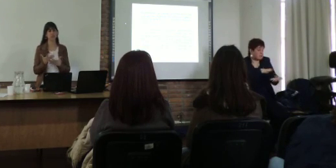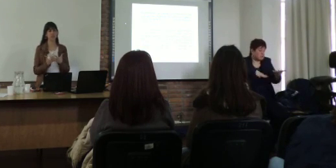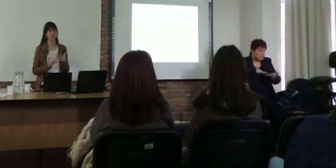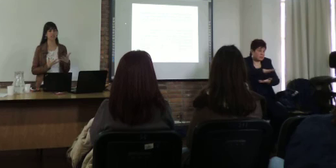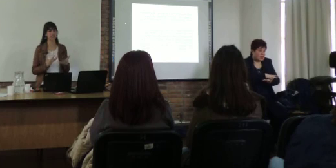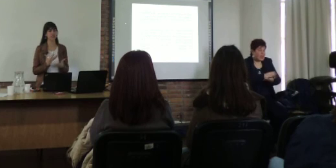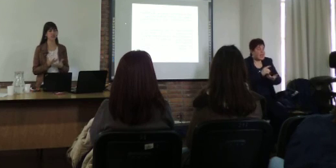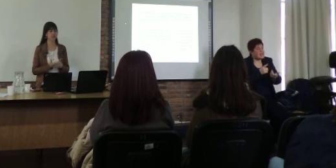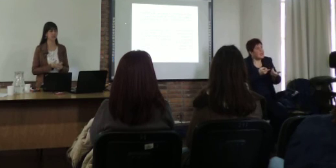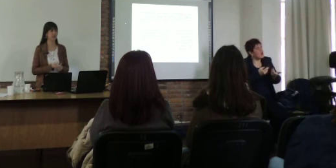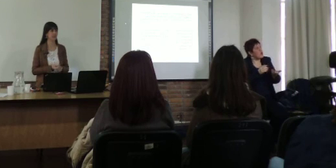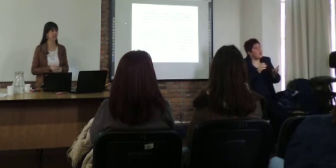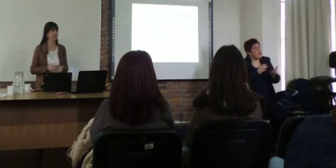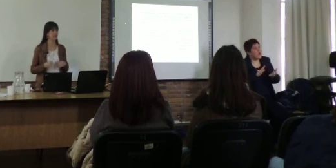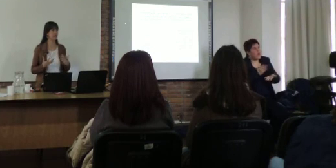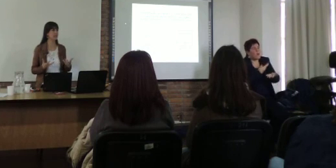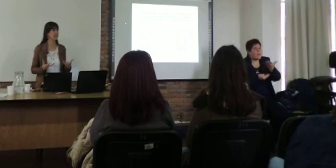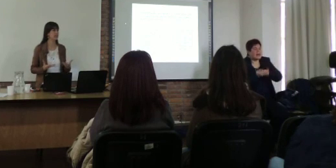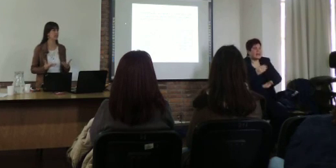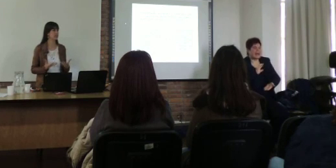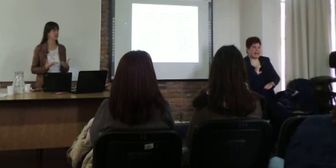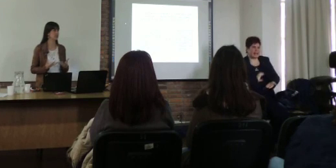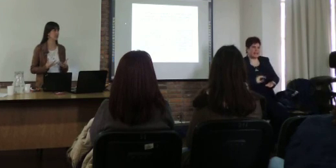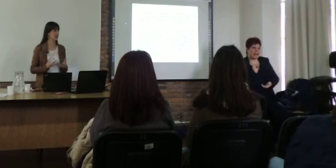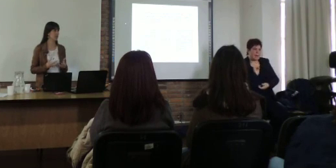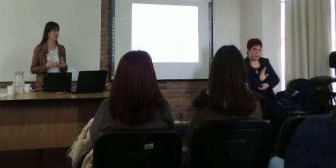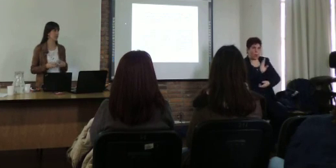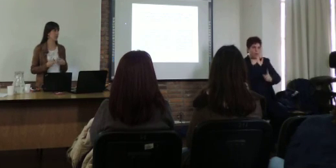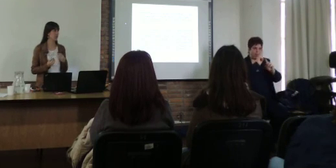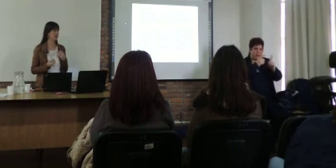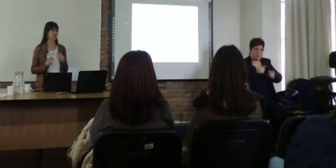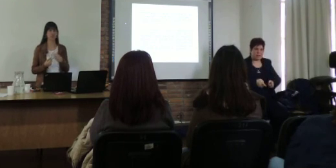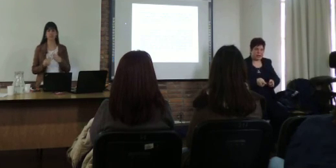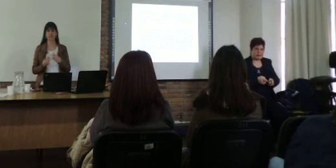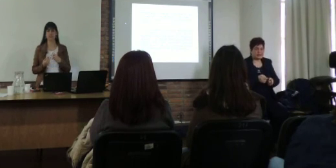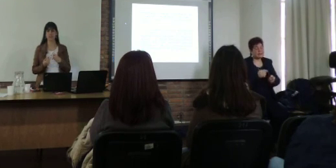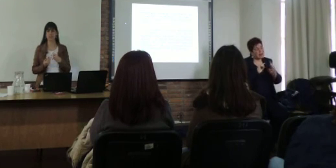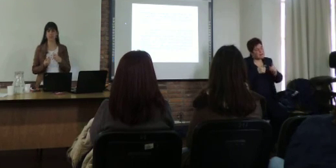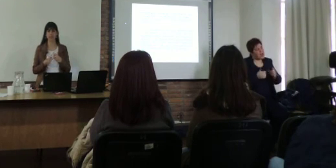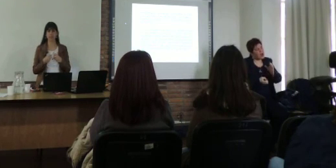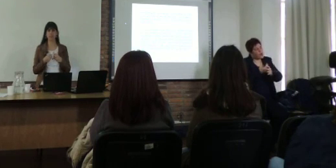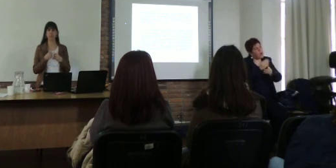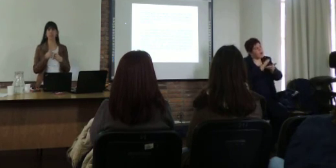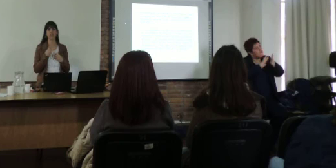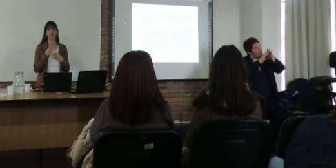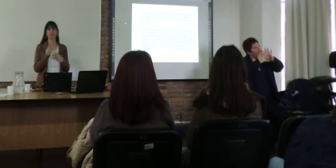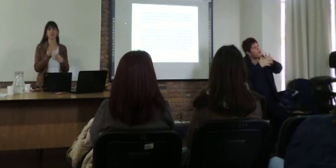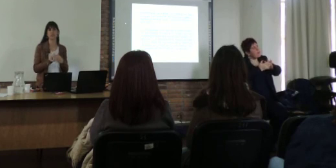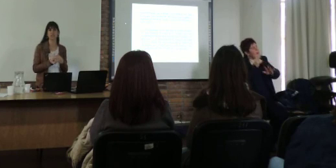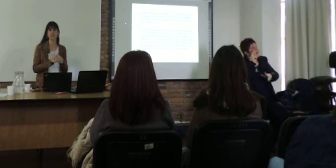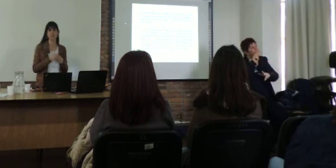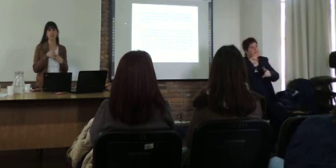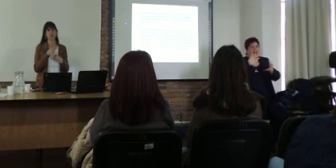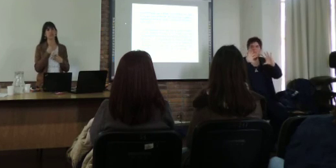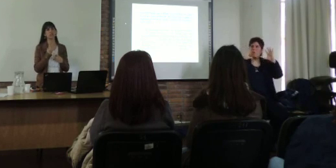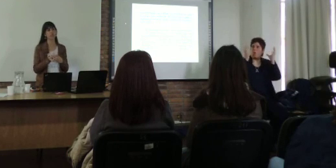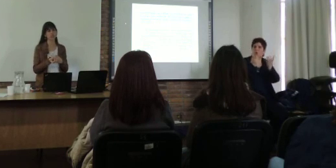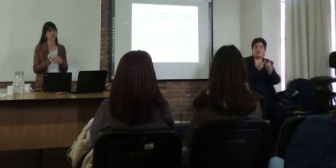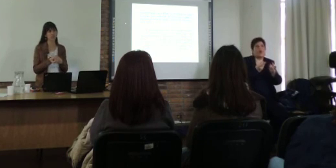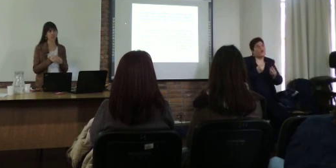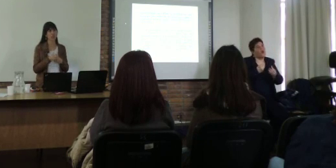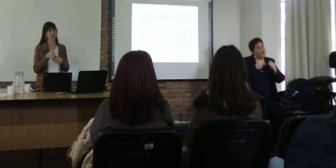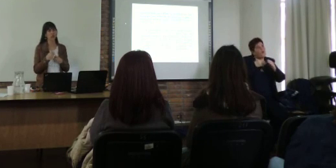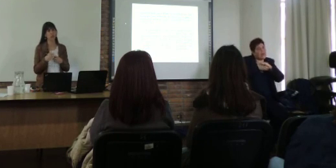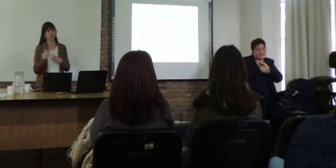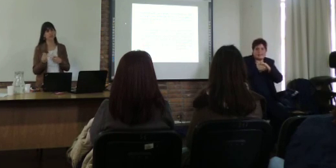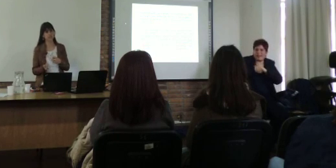novos modos de ser existir na fronteira também, eles precisam encontrar novas formas de até mesmo dizerem sobre si e sobre suas